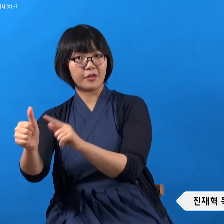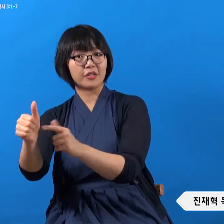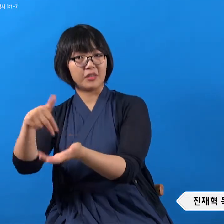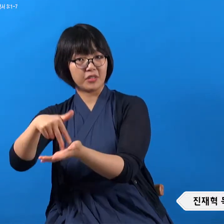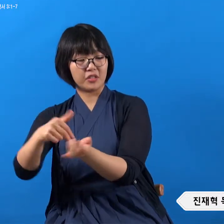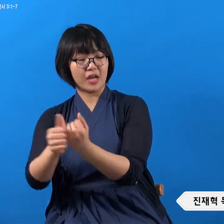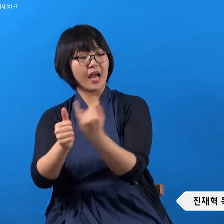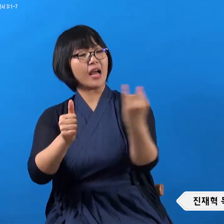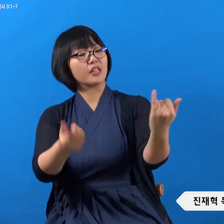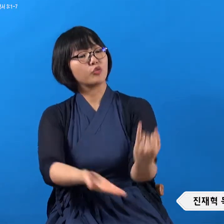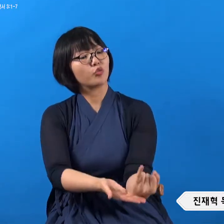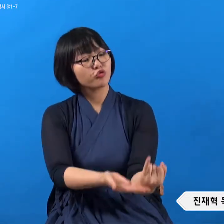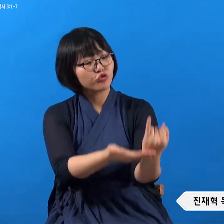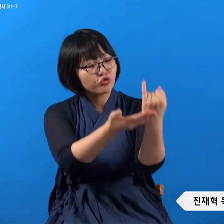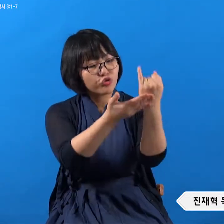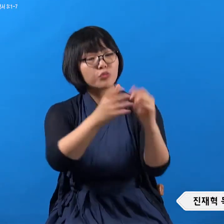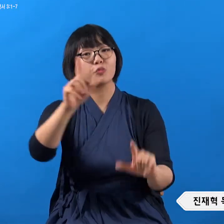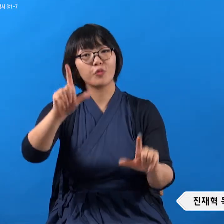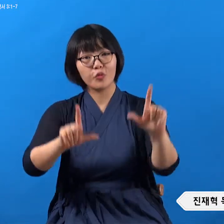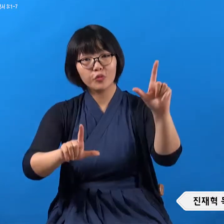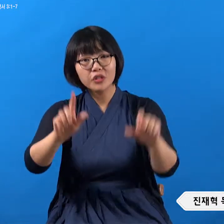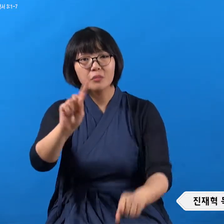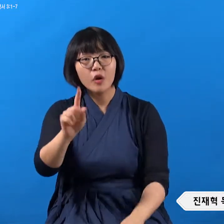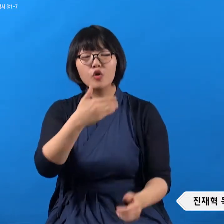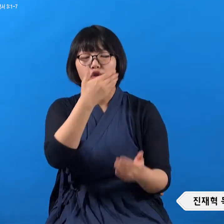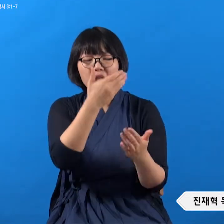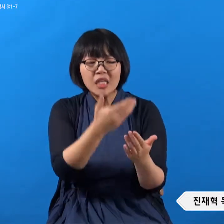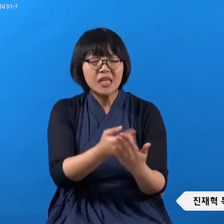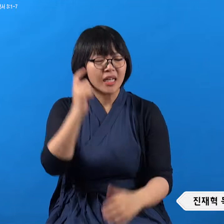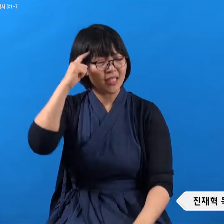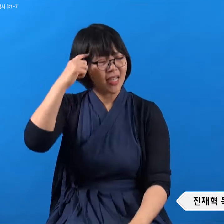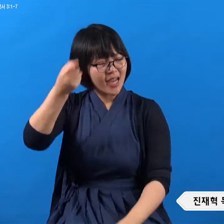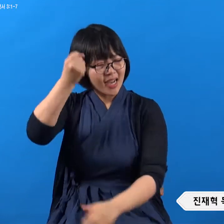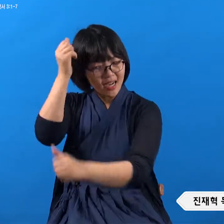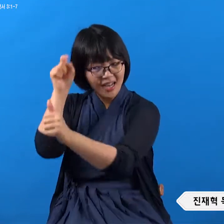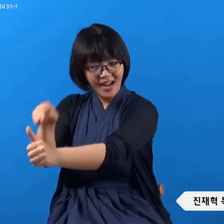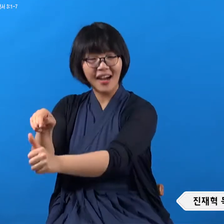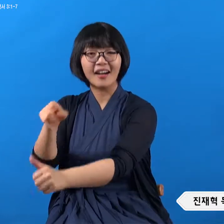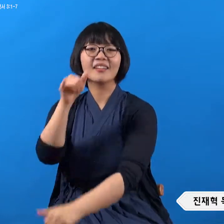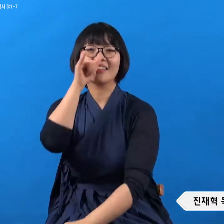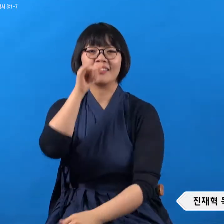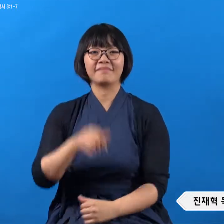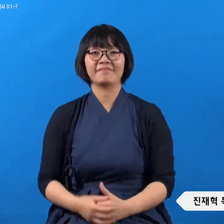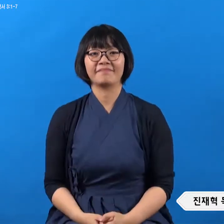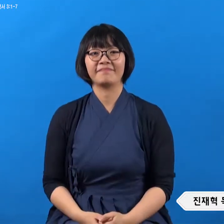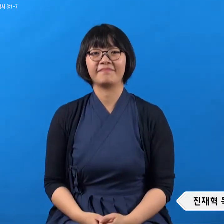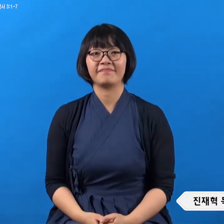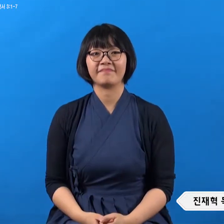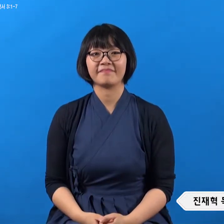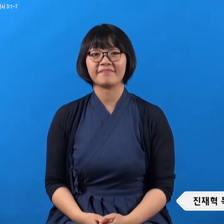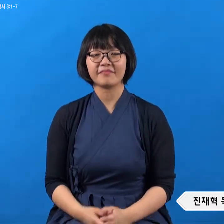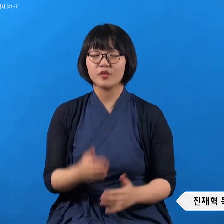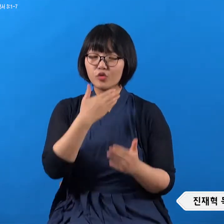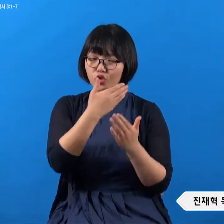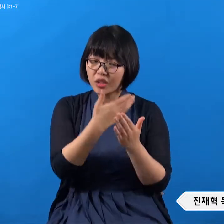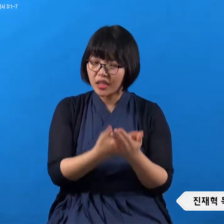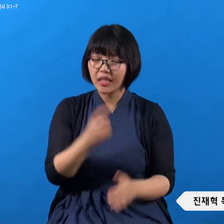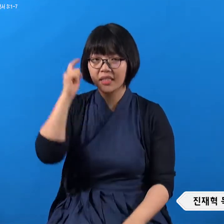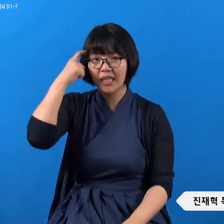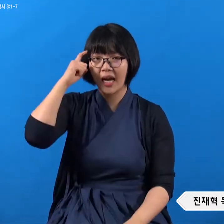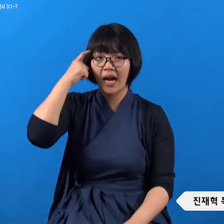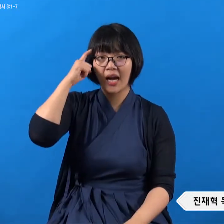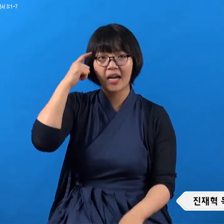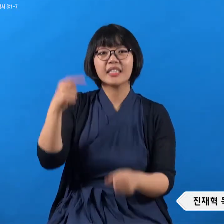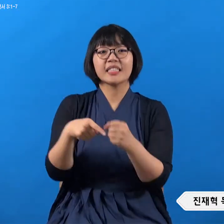아내를 향한 그 존중함의 모습을 성경은 귀히 여기라 라고 말씀하고 있습니다. 이 귀히